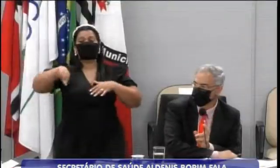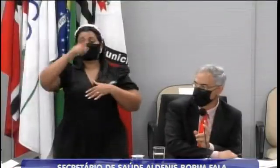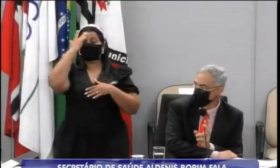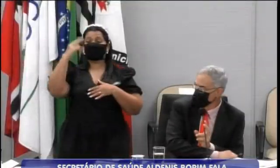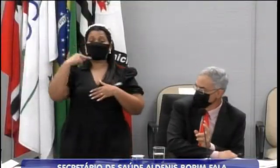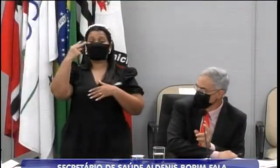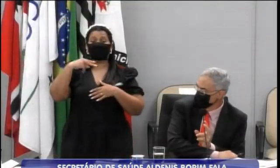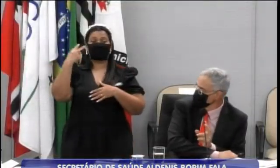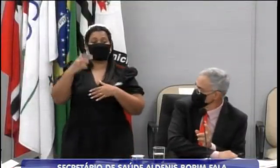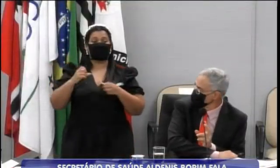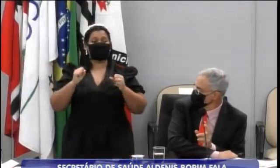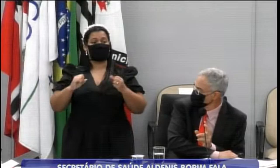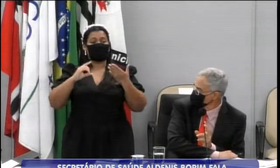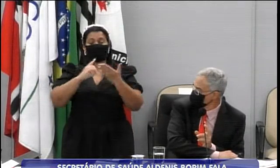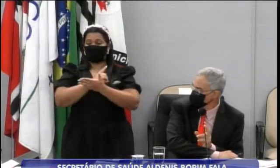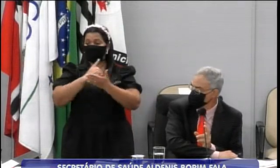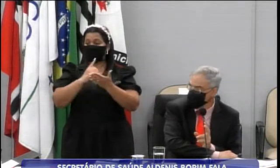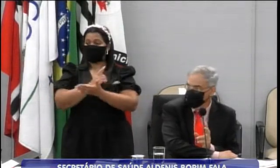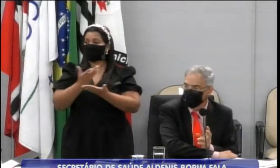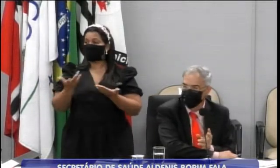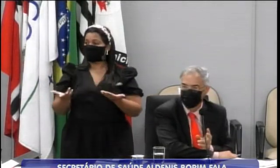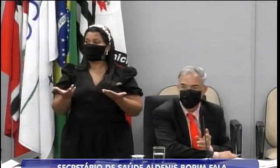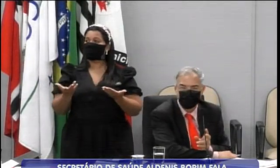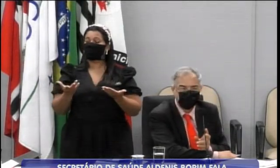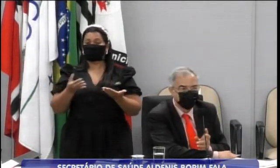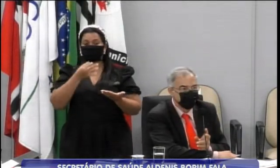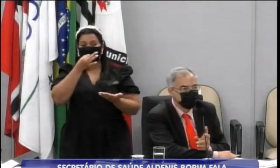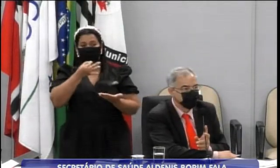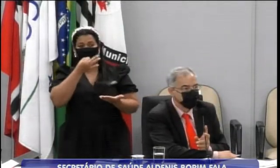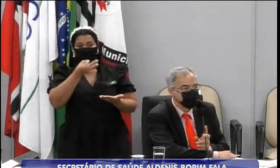aí uma pergunta, alguma consideração.